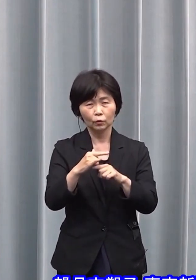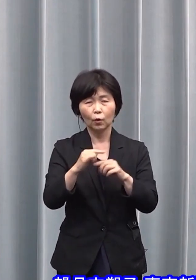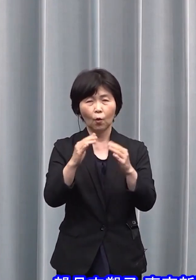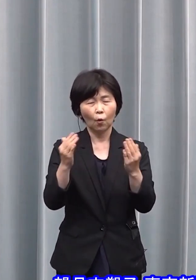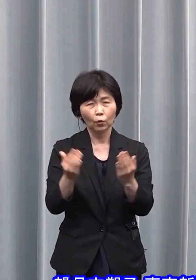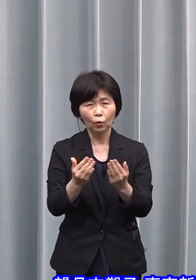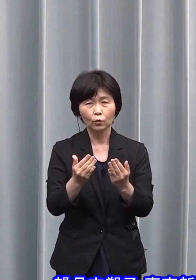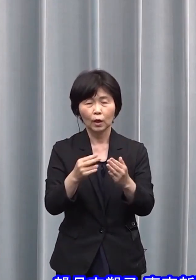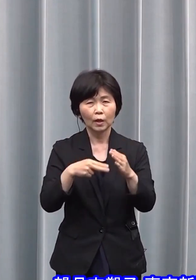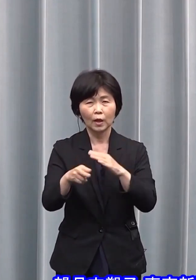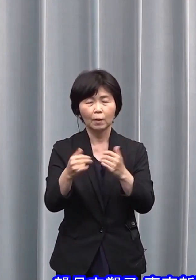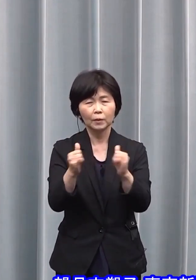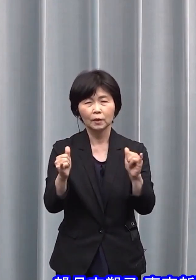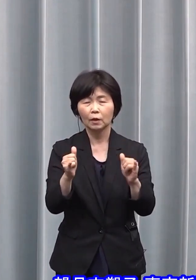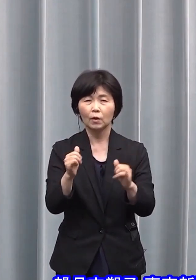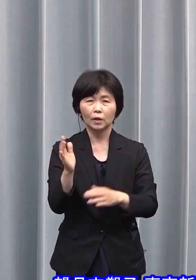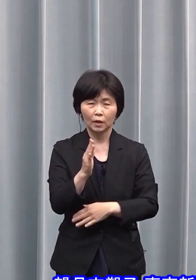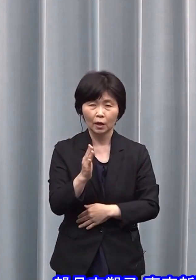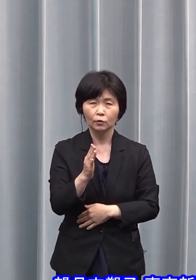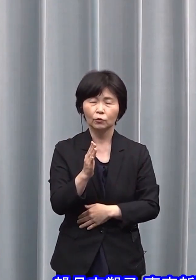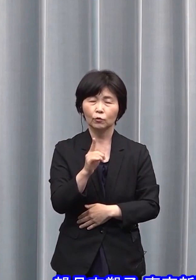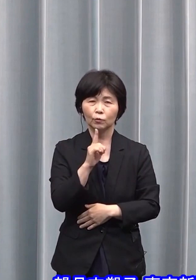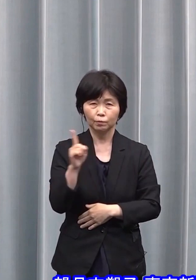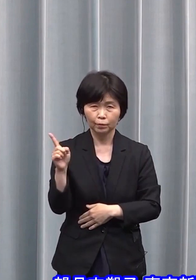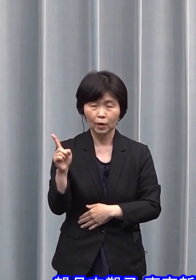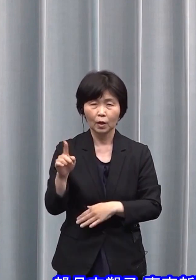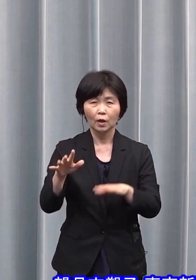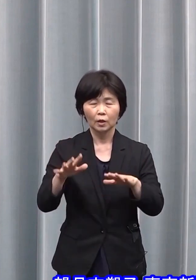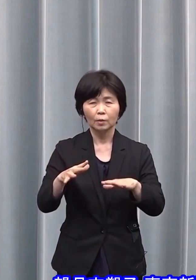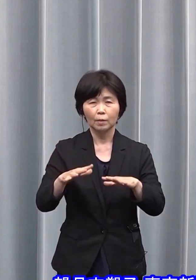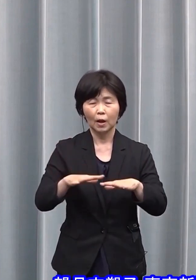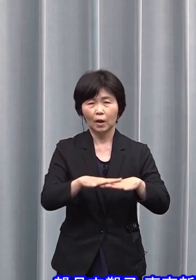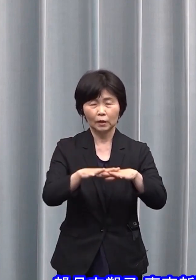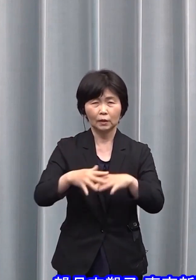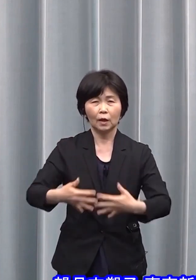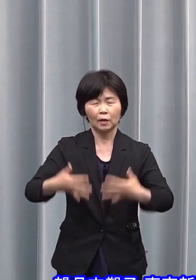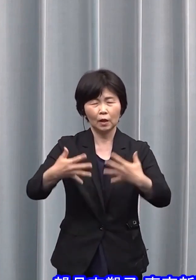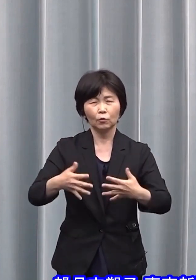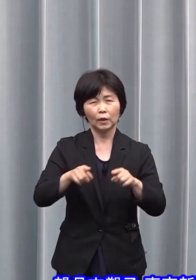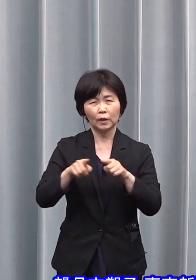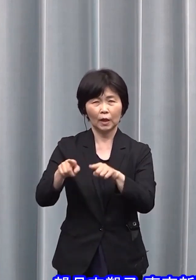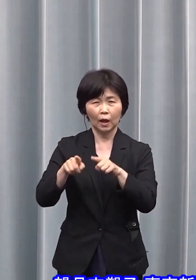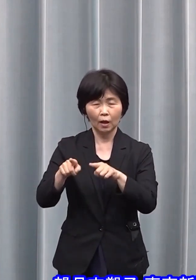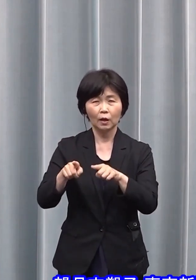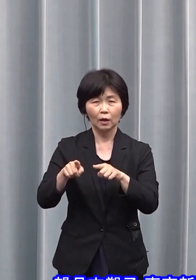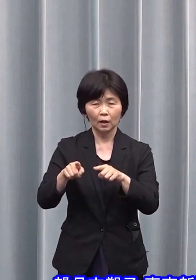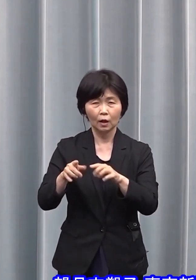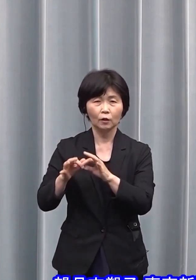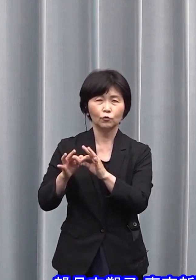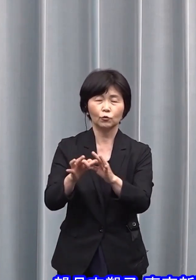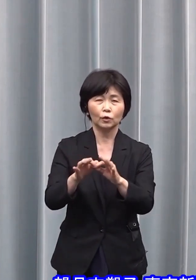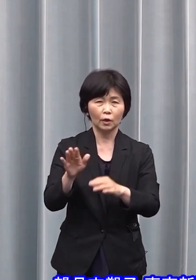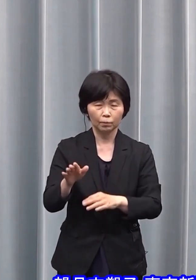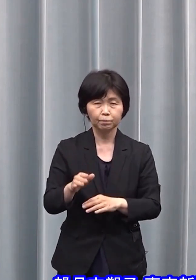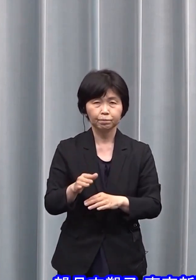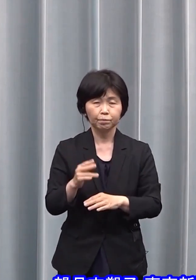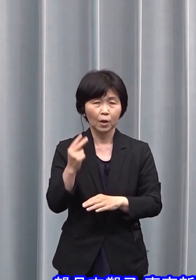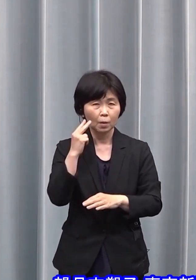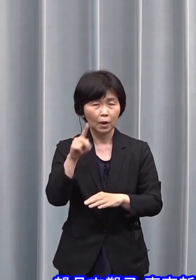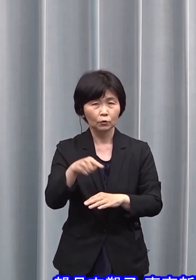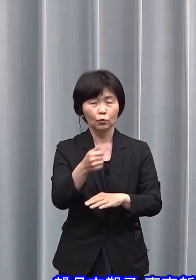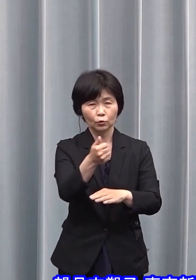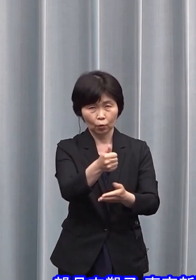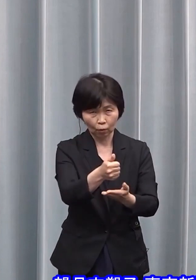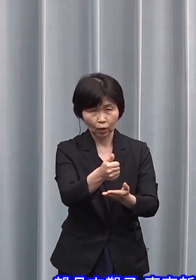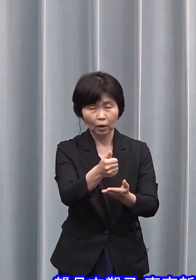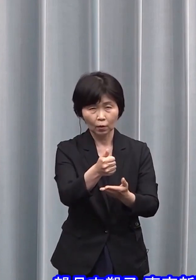というかのような趣旨の発言をされて、今これネット上でも批判が続いております。松野官房長官としてですね、飛行機で来る、